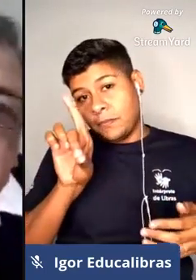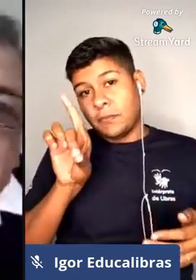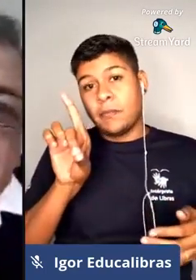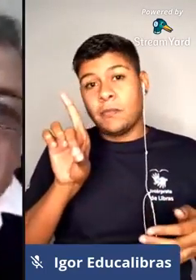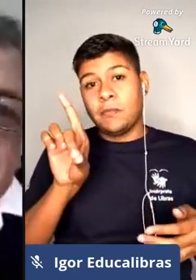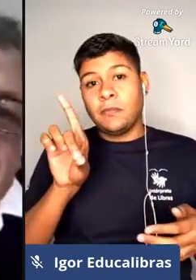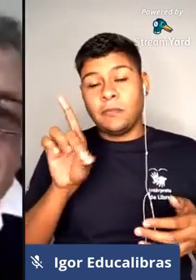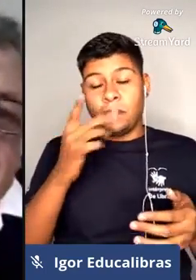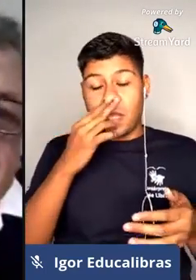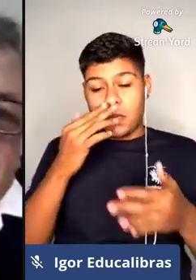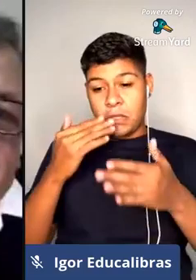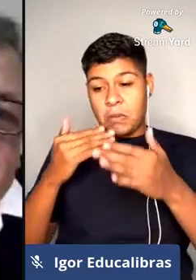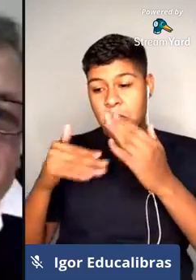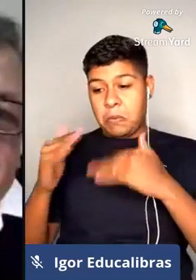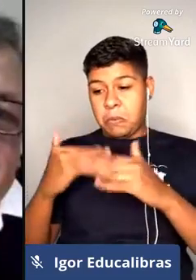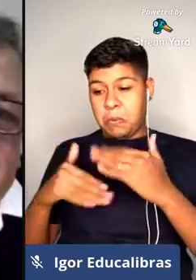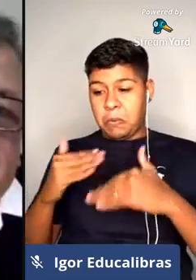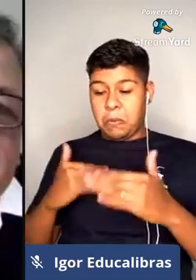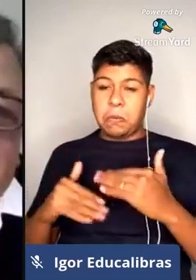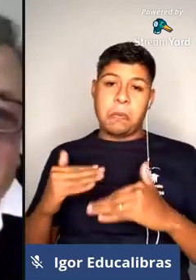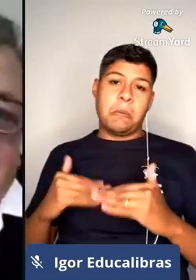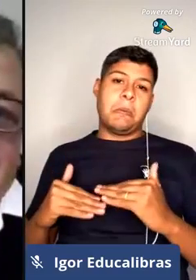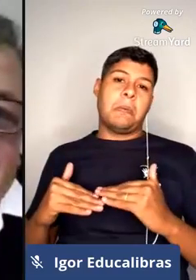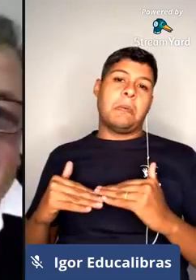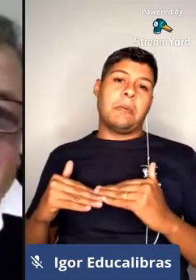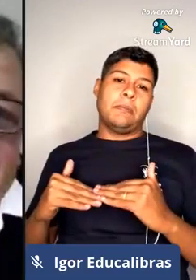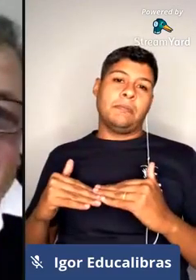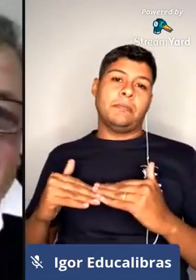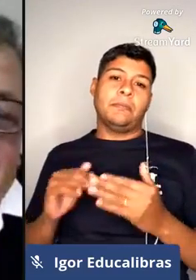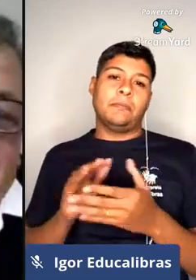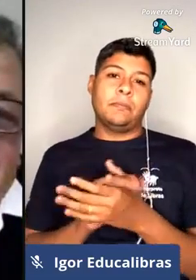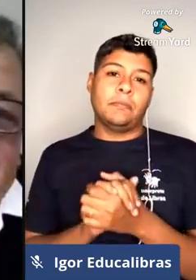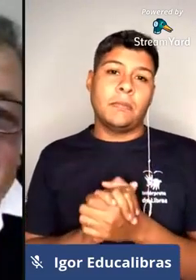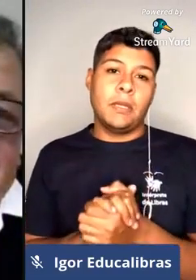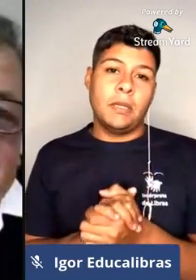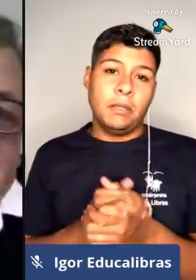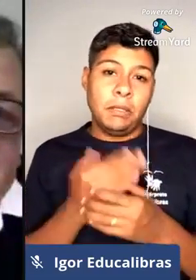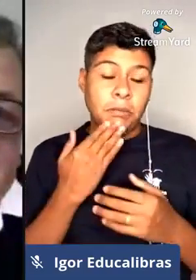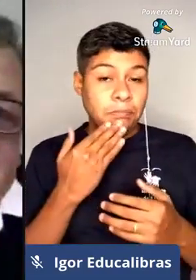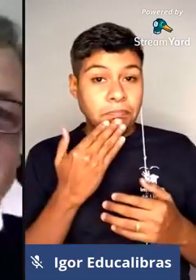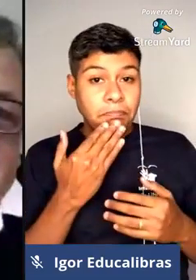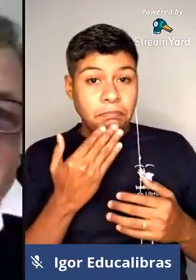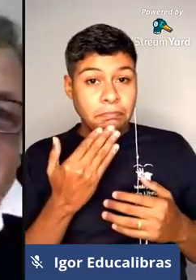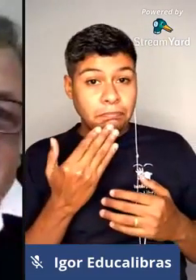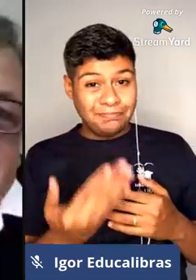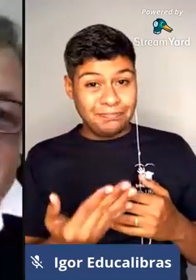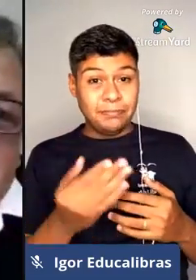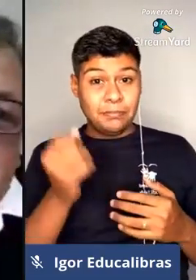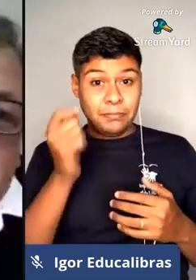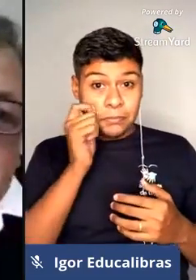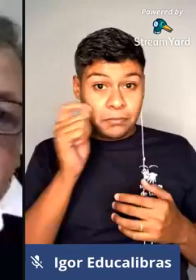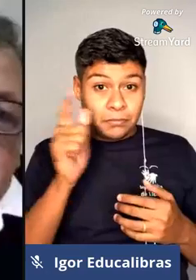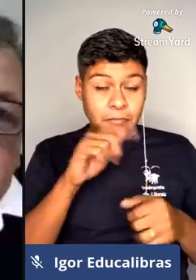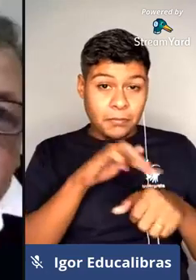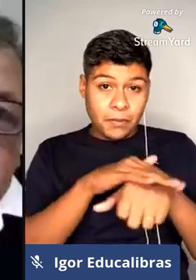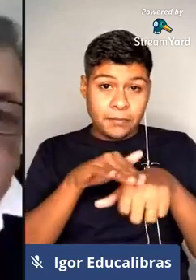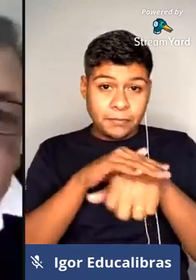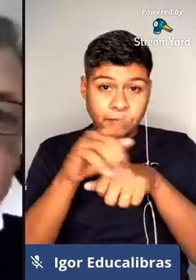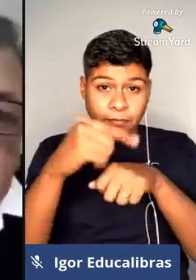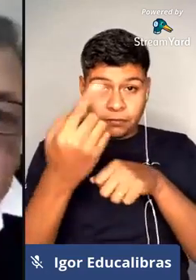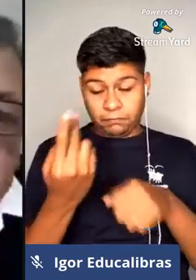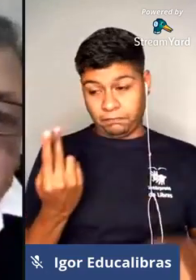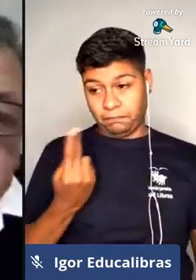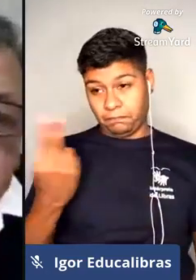anda para trás, né? Um negócio impressionante. Por isso que eu estou alertando, até vamos conversar depois nós